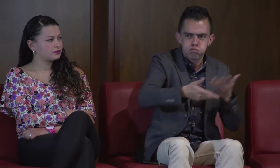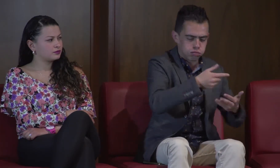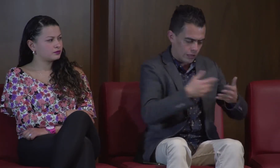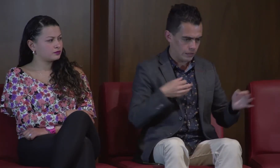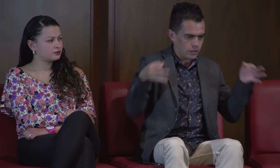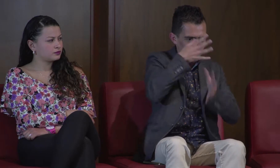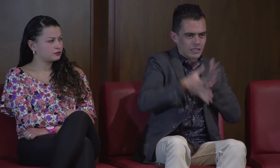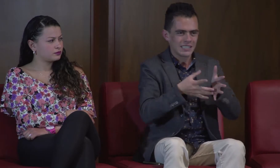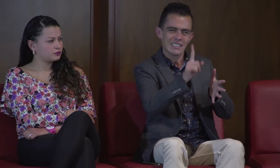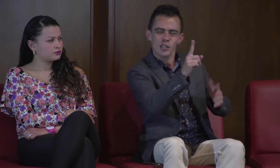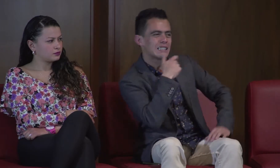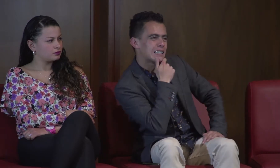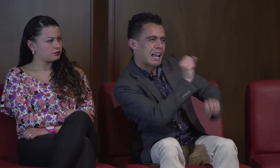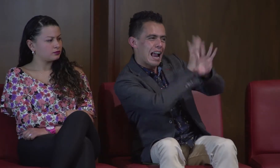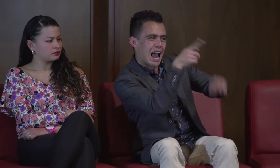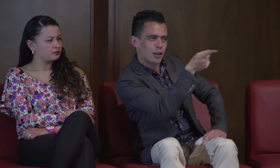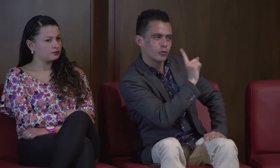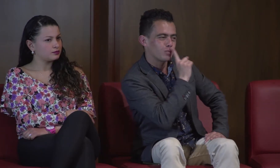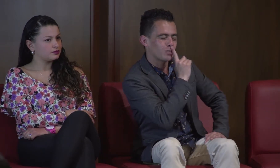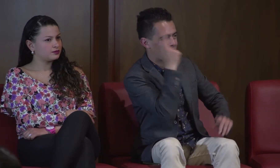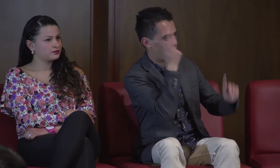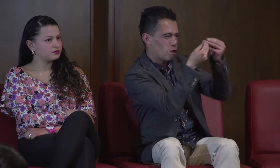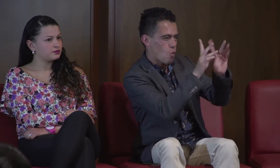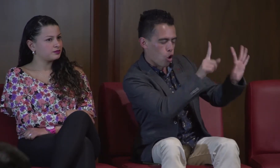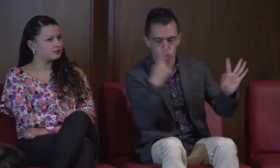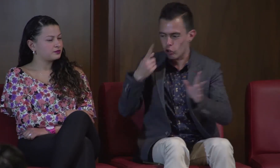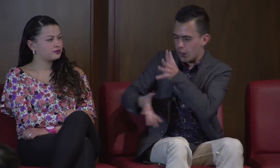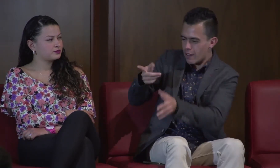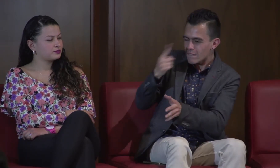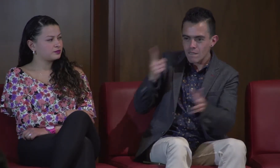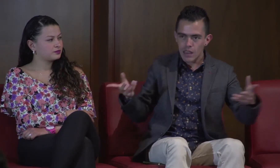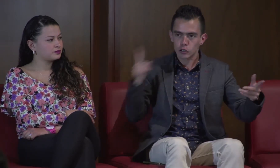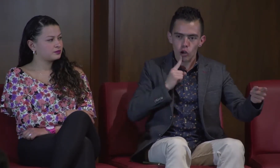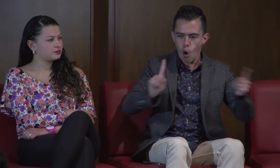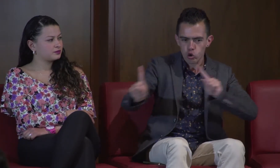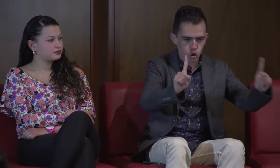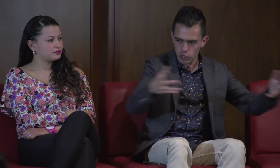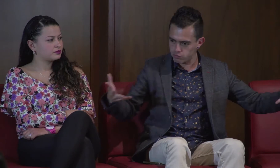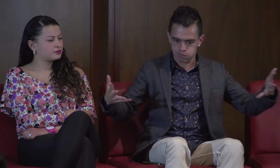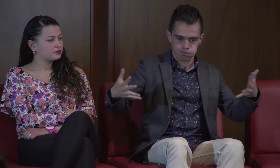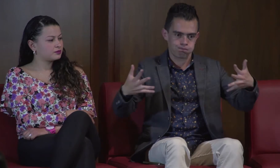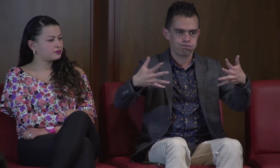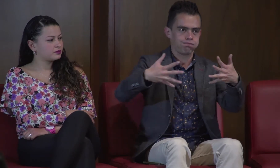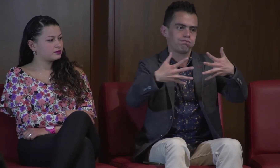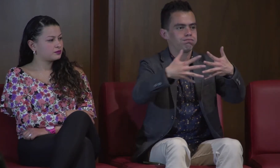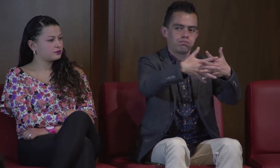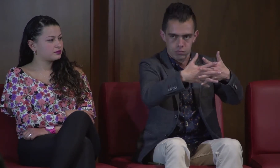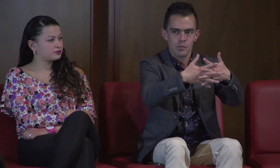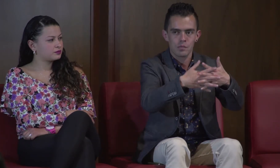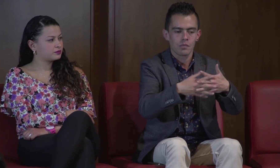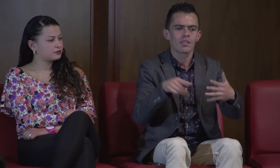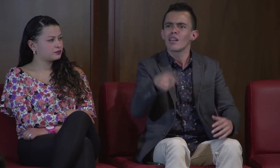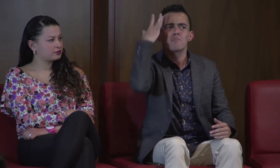pudiéramos llamarlo, como algo preliminar, como un borrador. Entonces hacíamos borradores de cómo podría ser ese video, discutíamos si